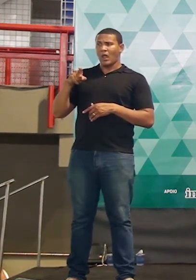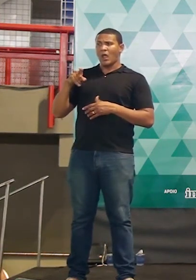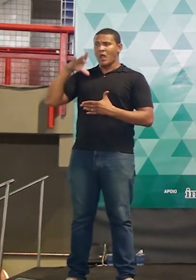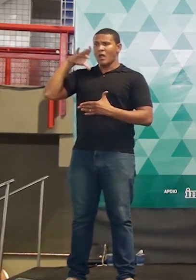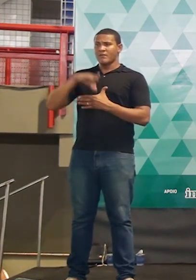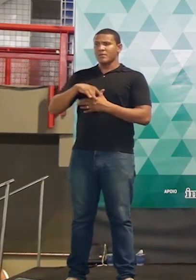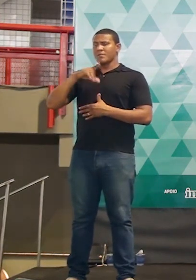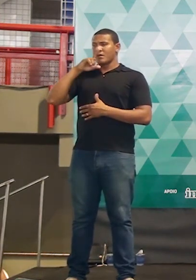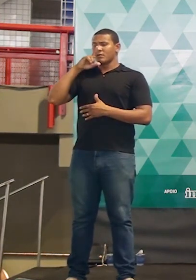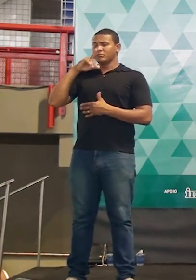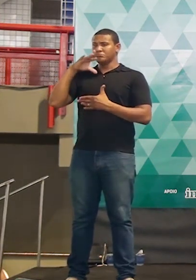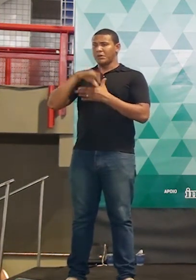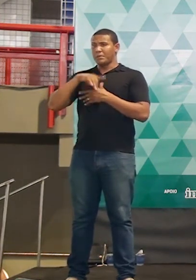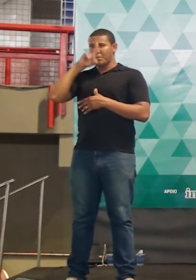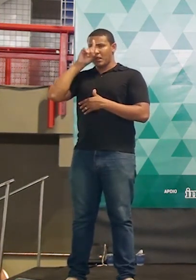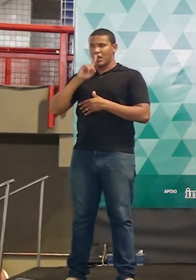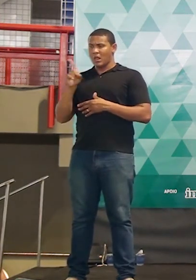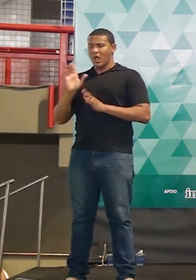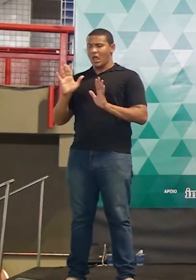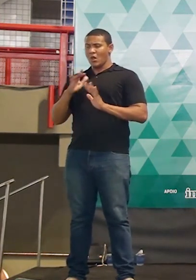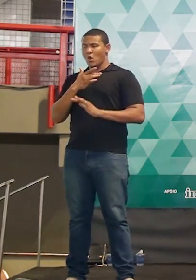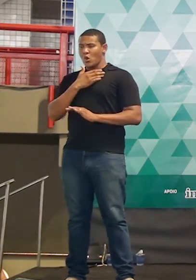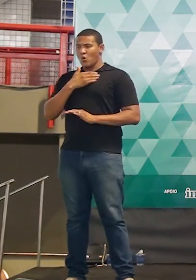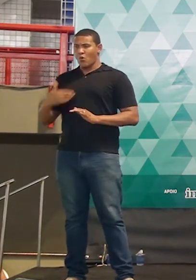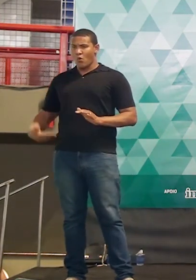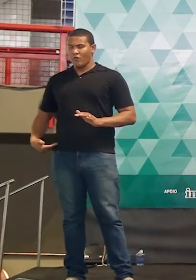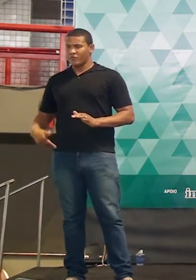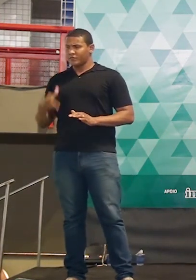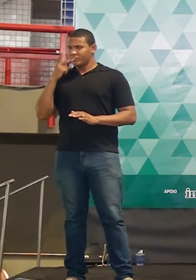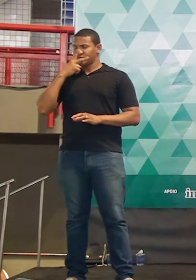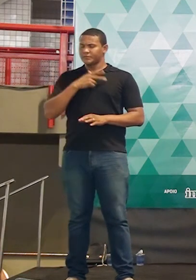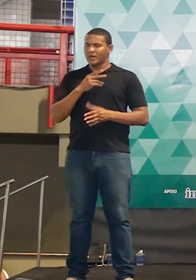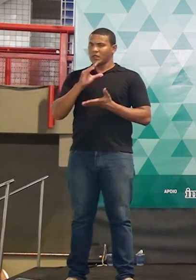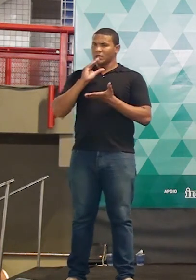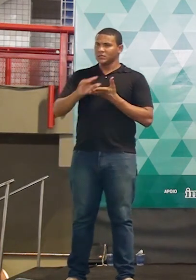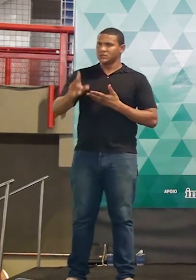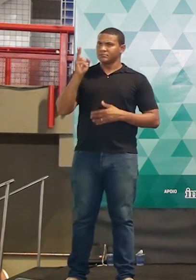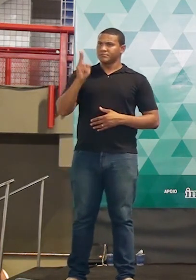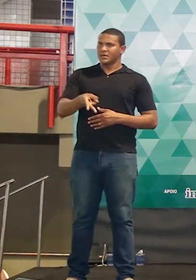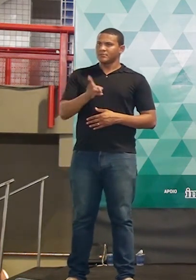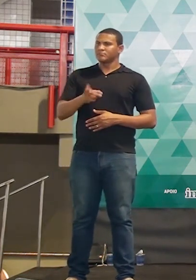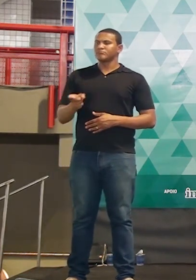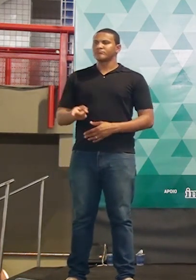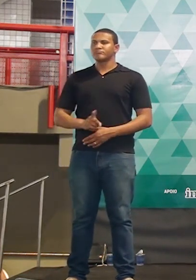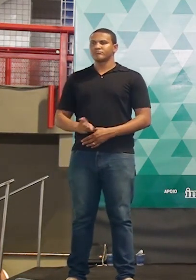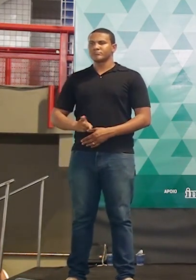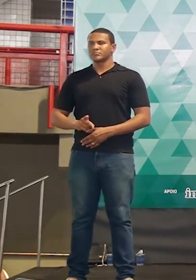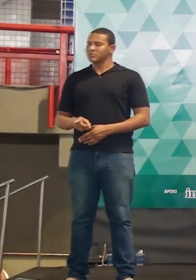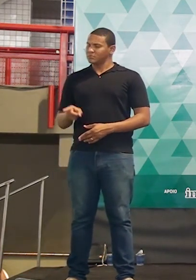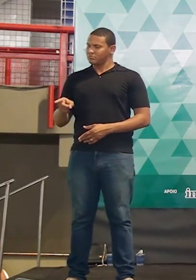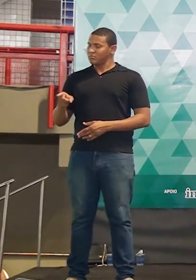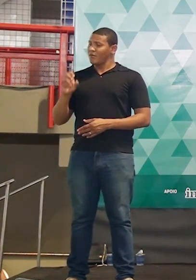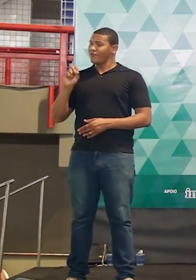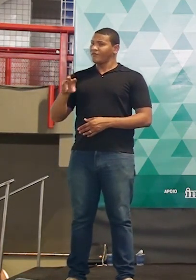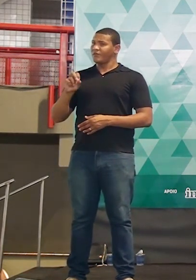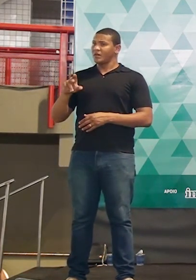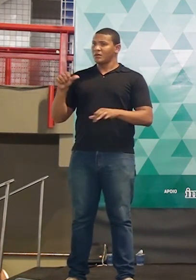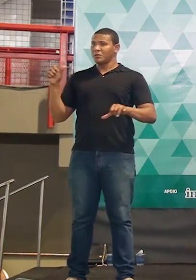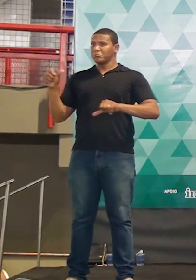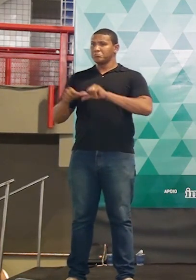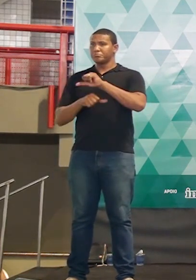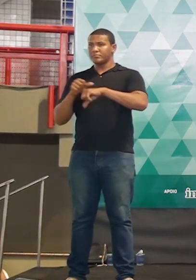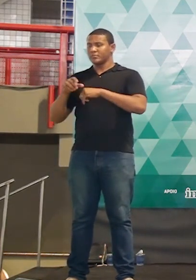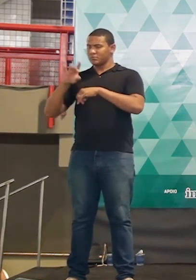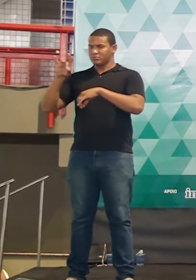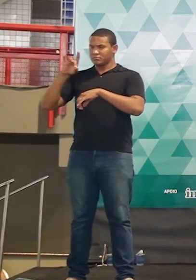amarela estava sob controle e o governo não continuou investindo. O vírus sofreu mutação,